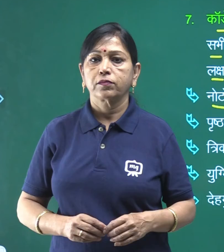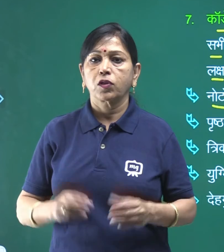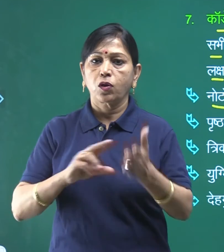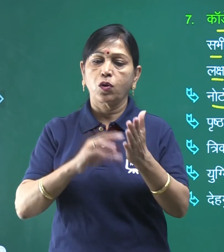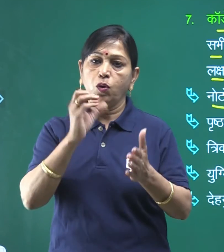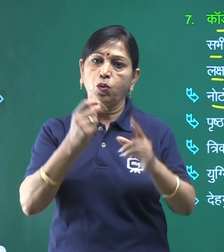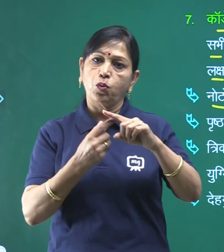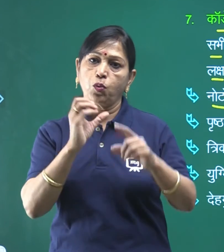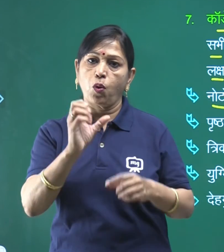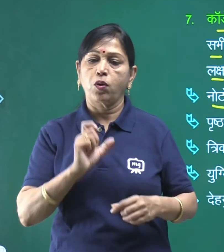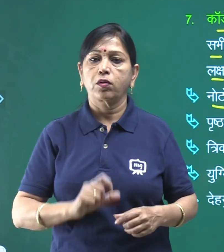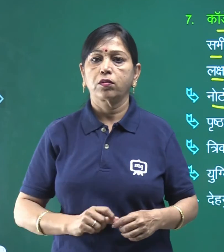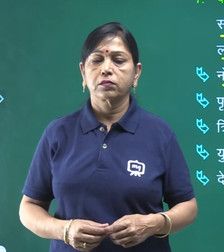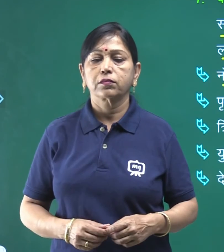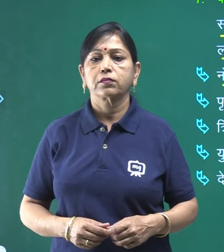नोटोकॉर्ड